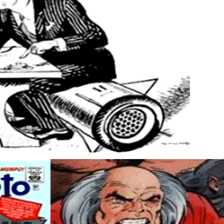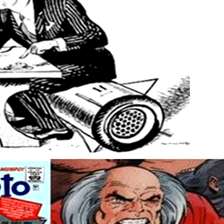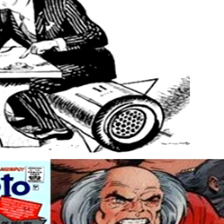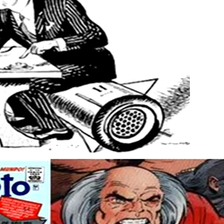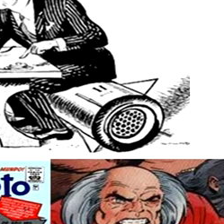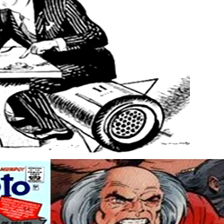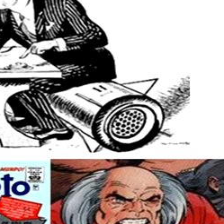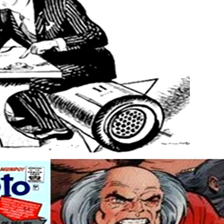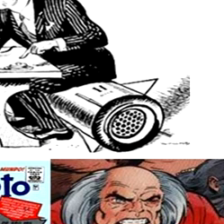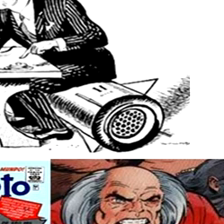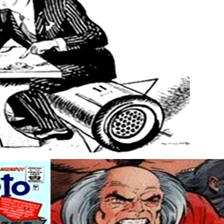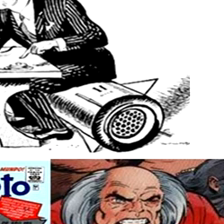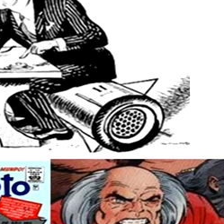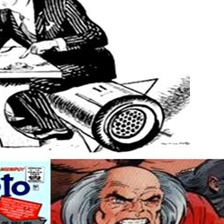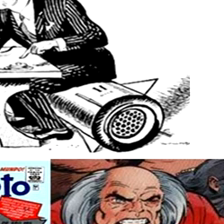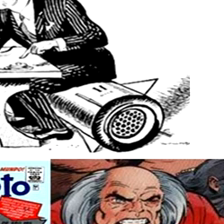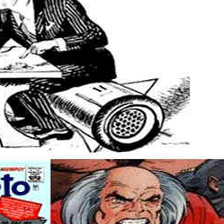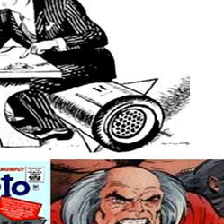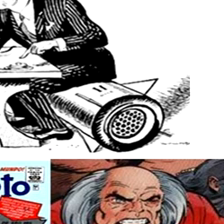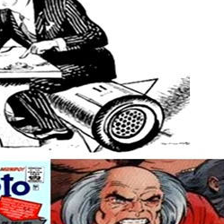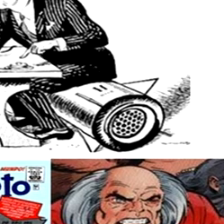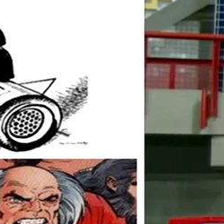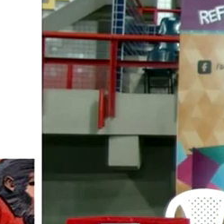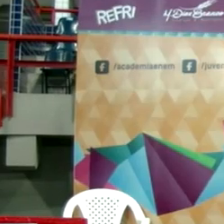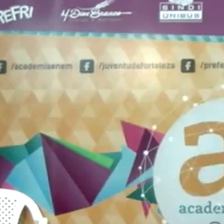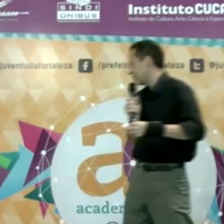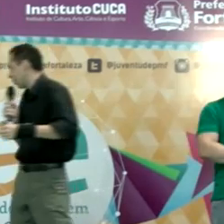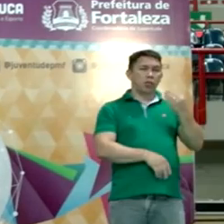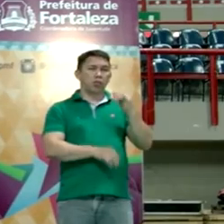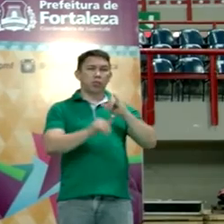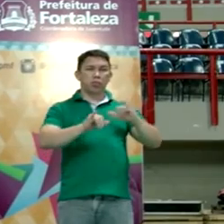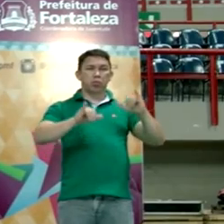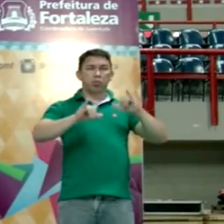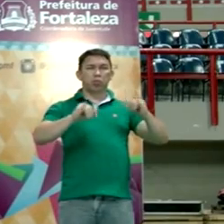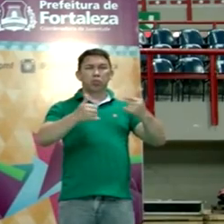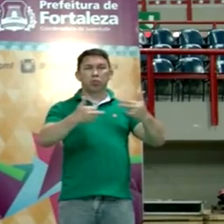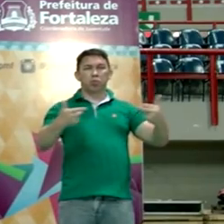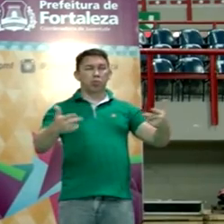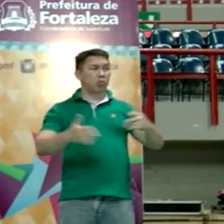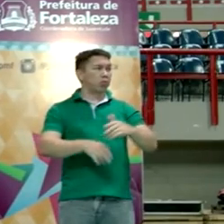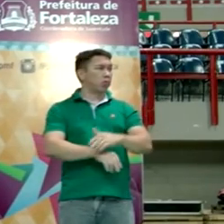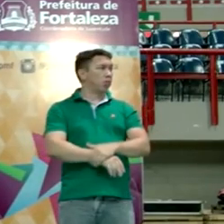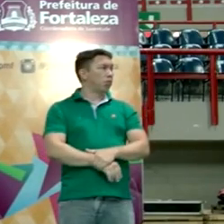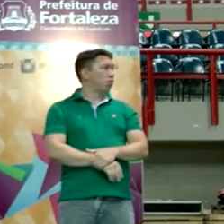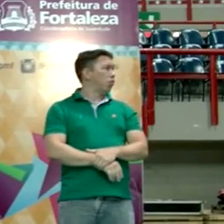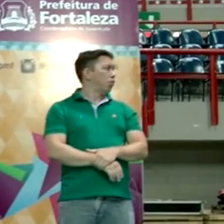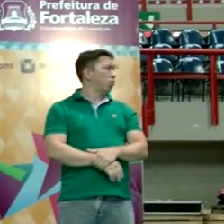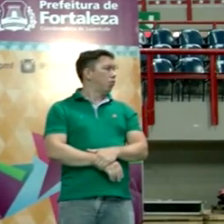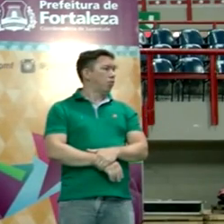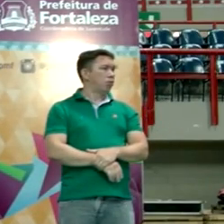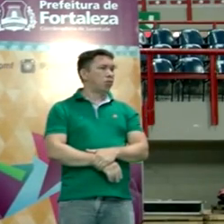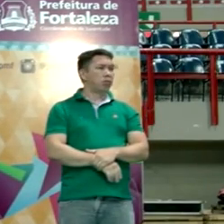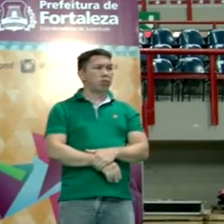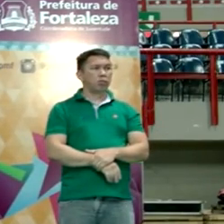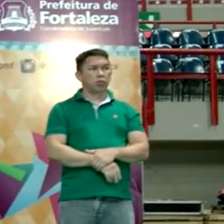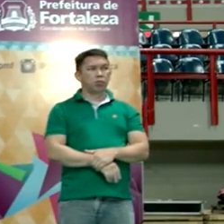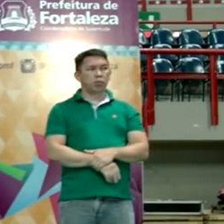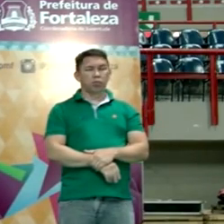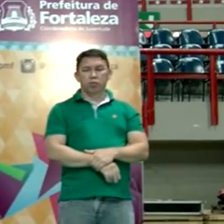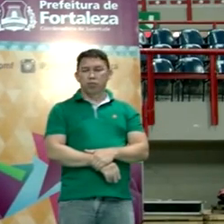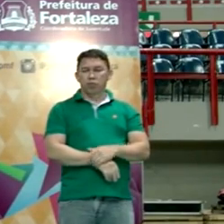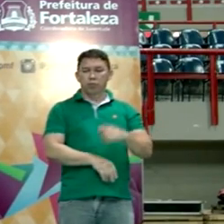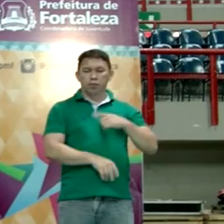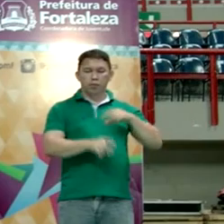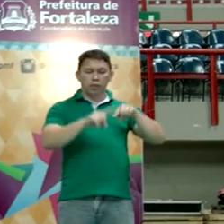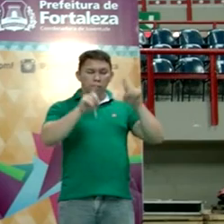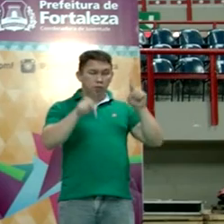Aqui é o seguinte, existe muita propaganda que obviamente A gente não sabe se é verdade. Existia, por exemplo,